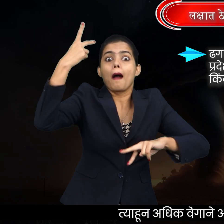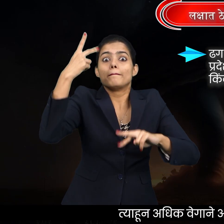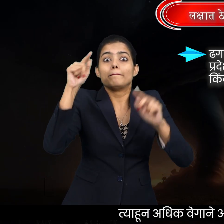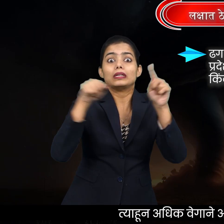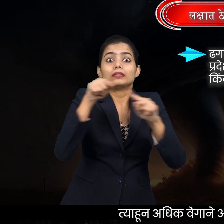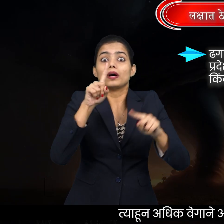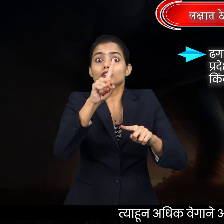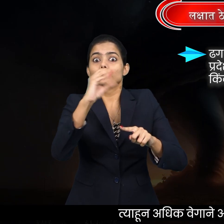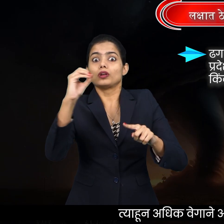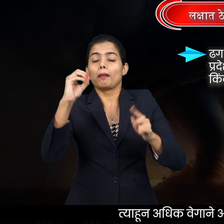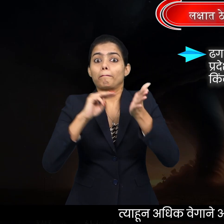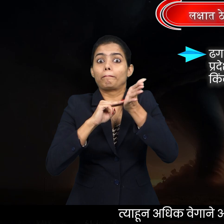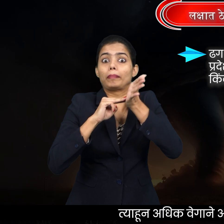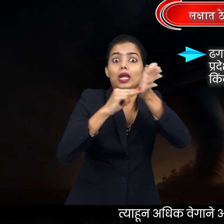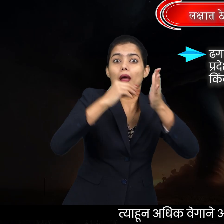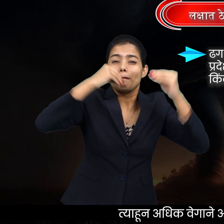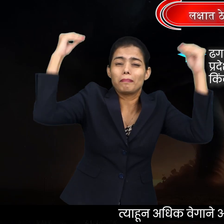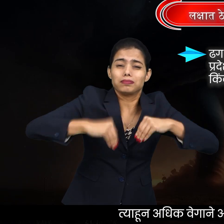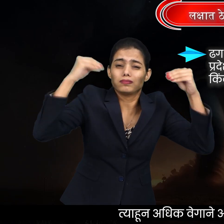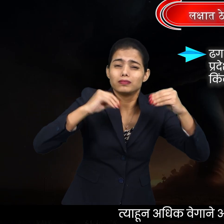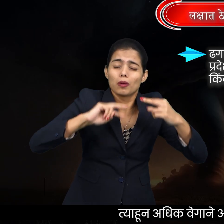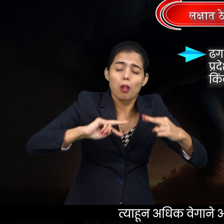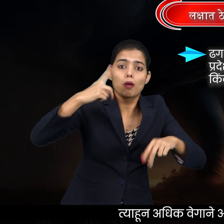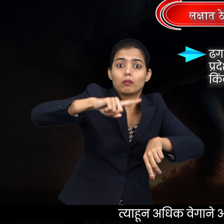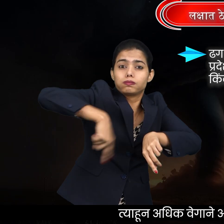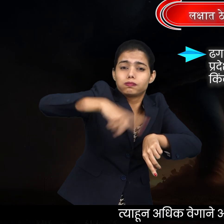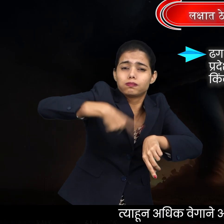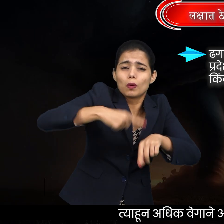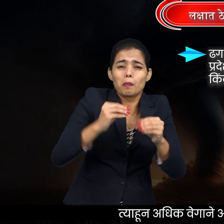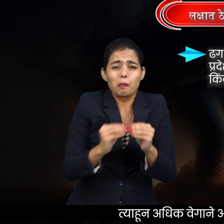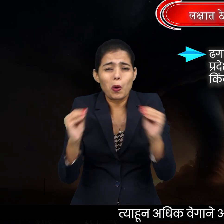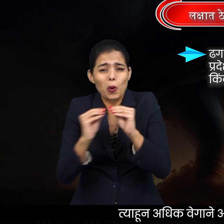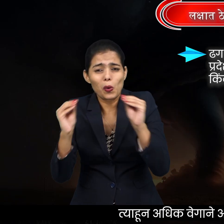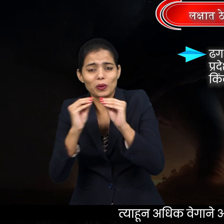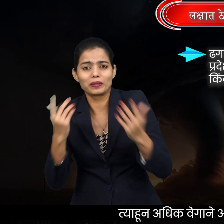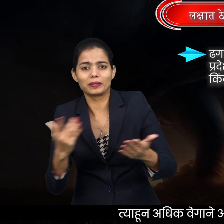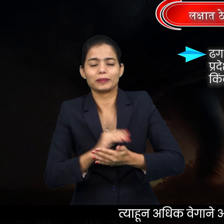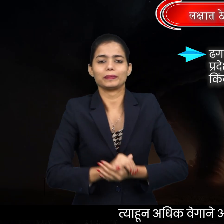अधिक वेगाने अचानक पाऊस पडतो. सहावा,